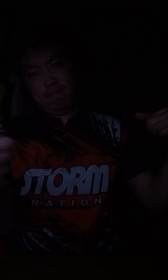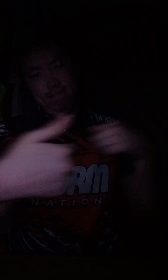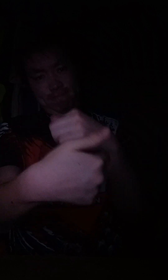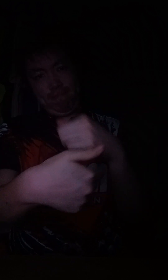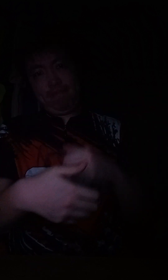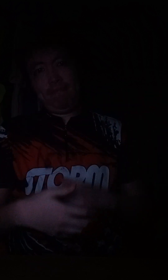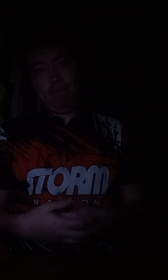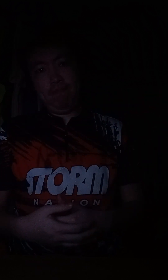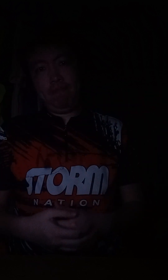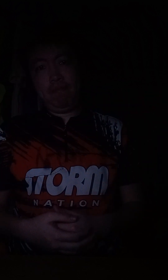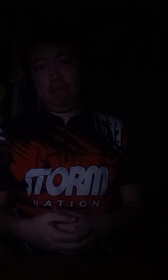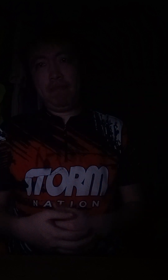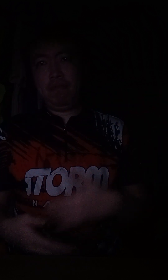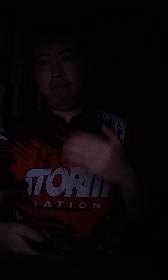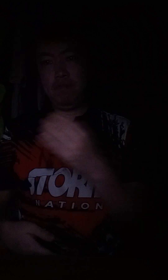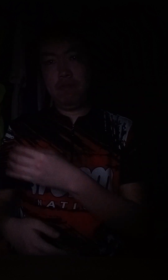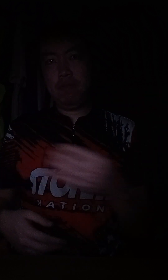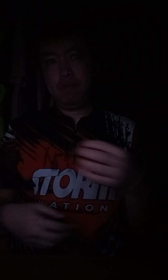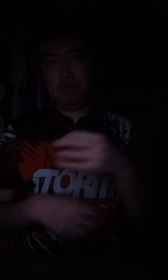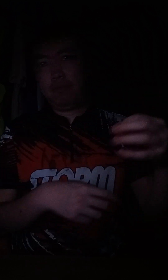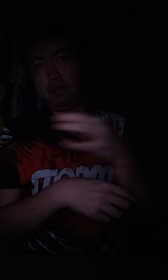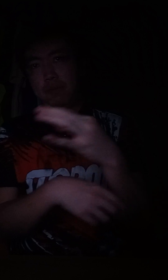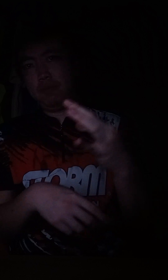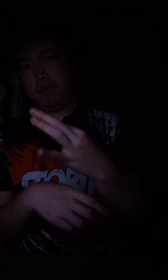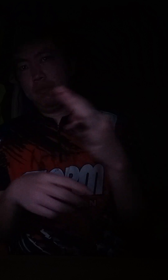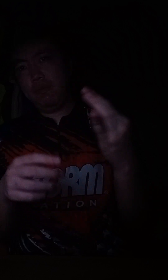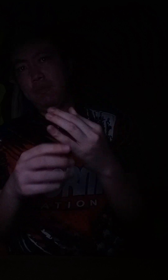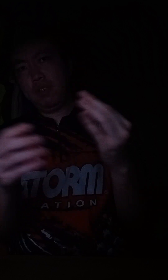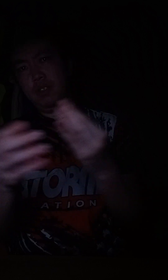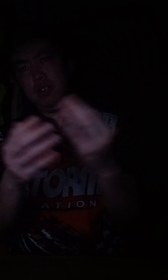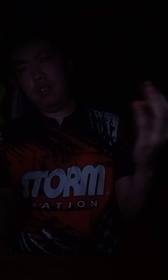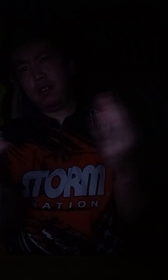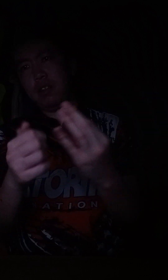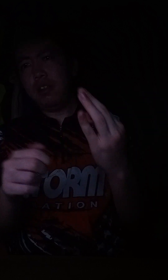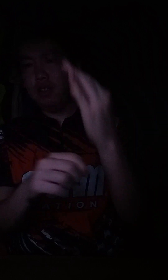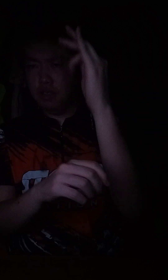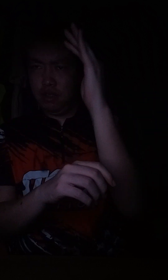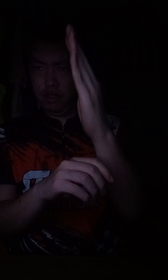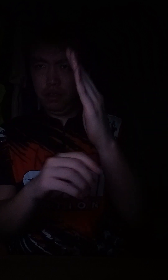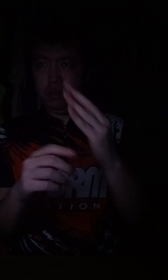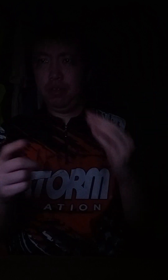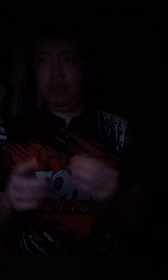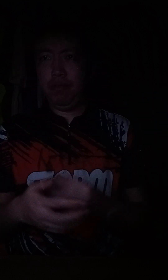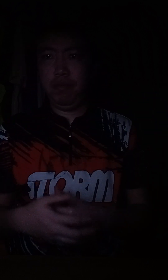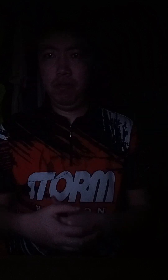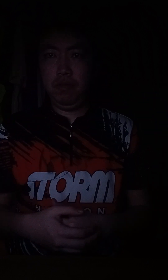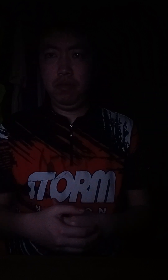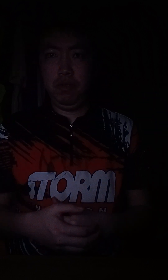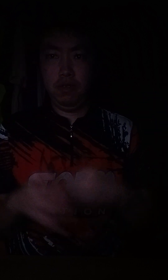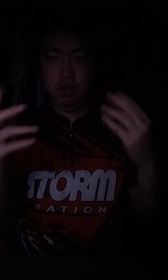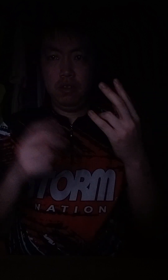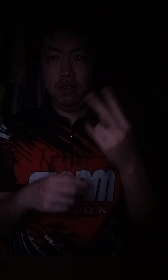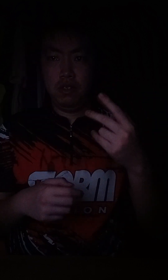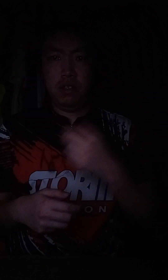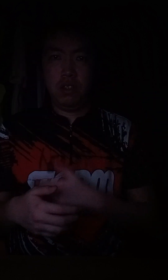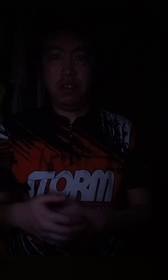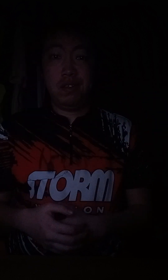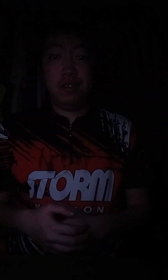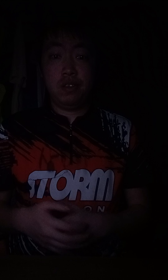들이받습니다. 사고 충격으로 버스는 도각 기둥에 충돌한 뒤에야 멈춰섭니다. 어젯밤 9시 50분쯤 대전시 오정동의